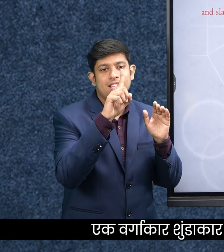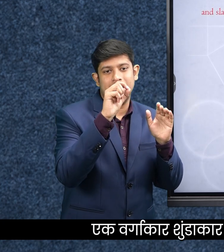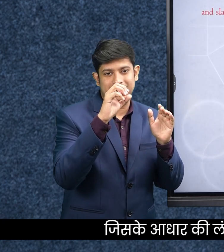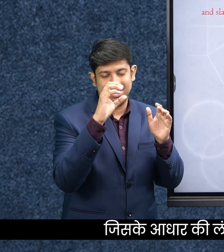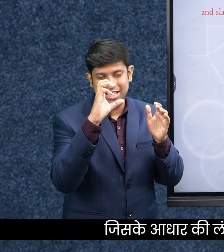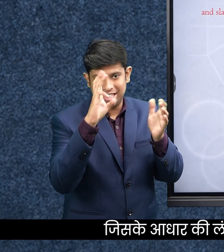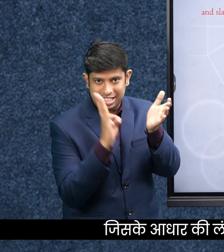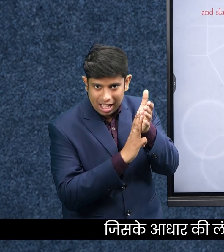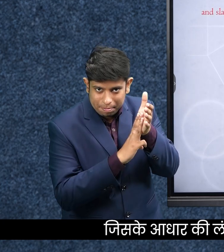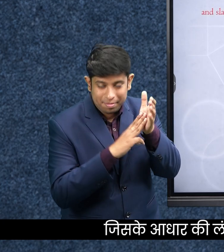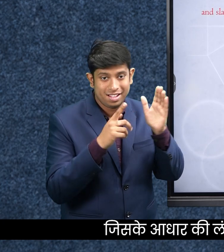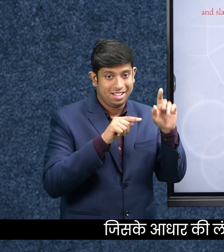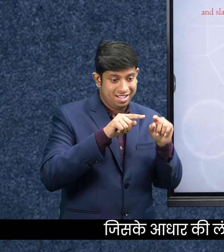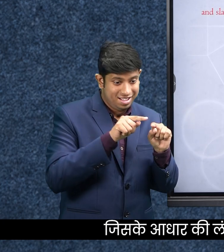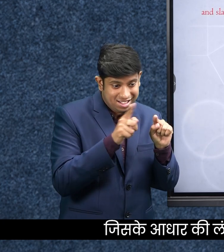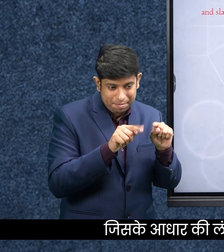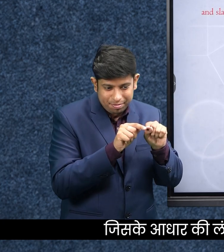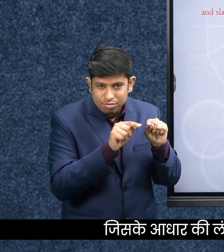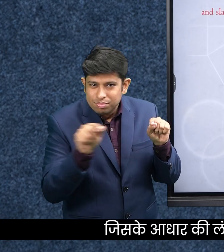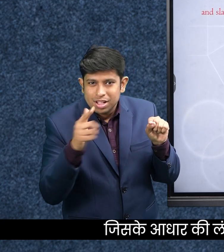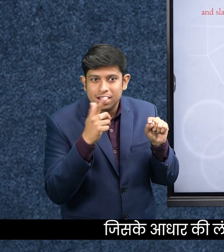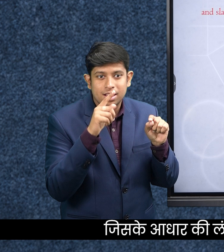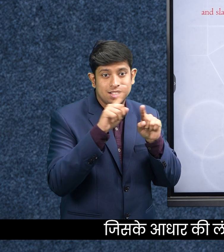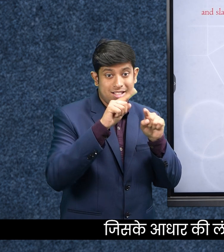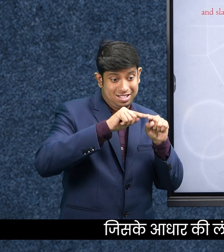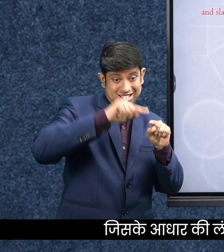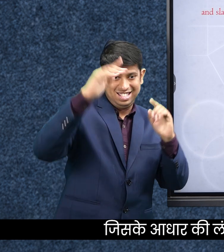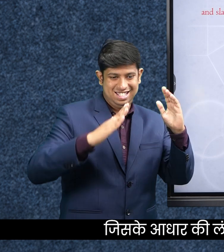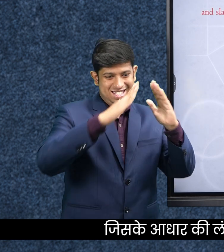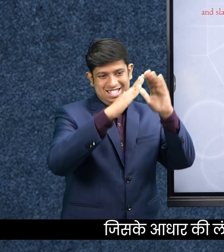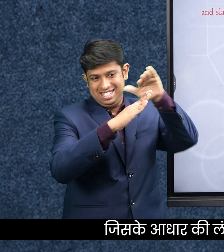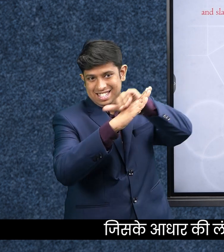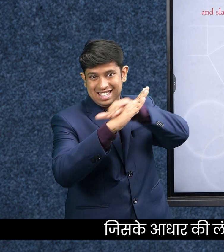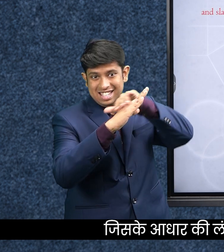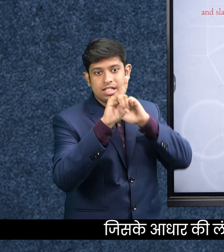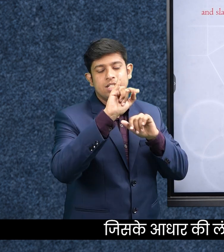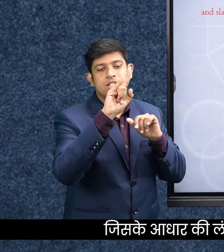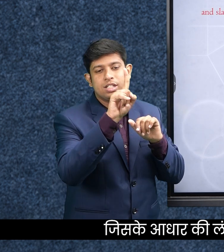कीजिए जिसके आधार की लंबाई 10 सेमी और तिर्यक ऊंचाई 16 सेमी है।